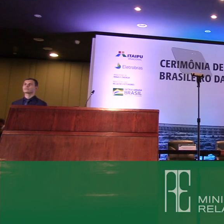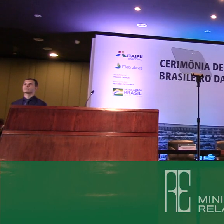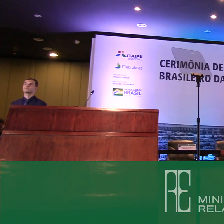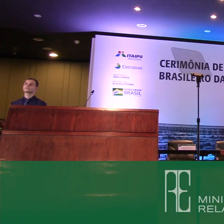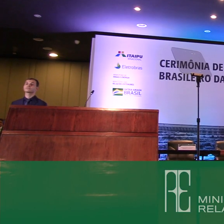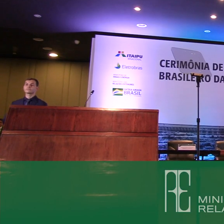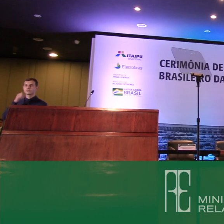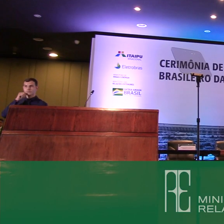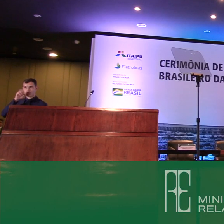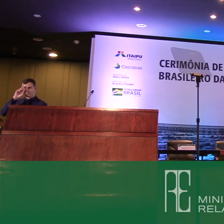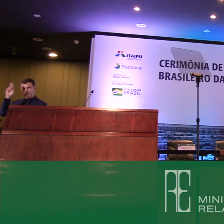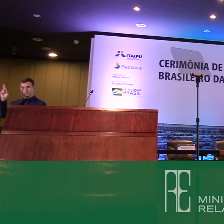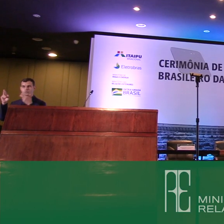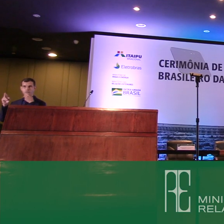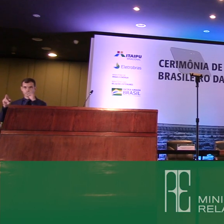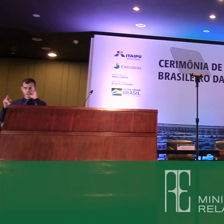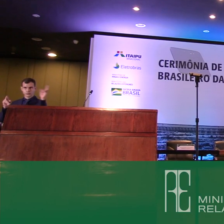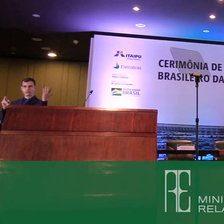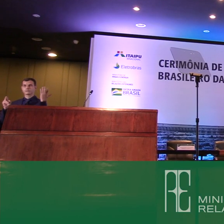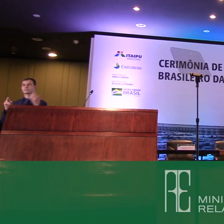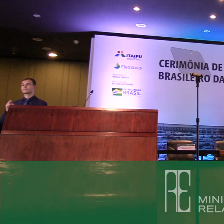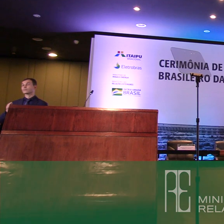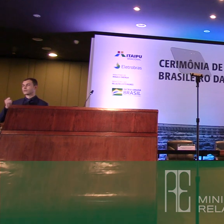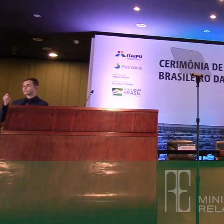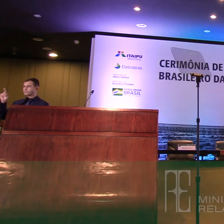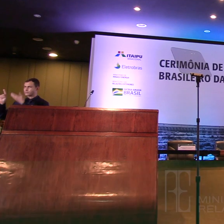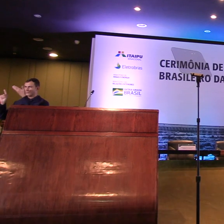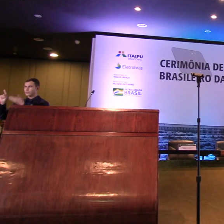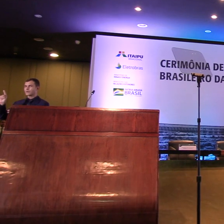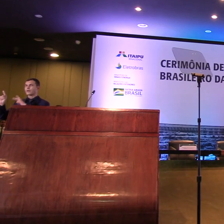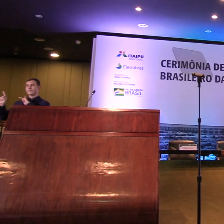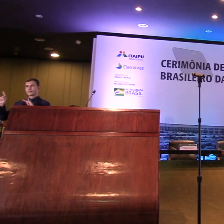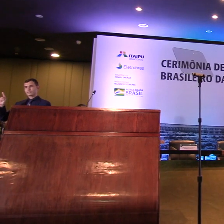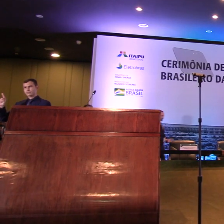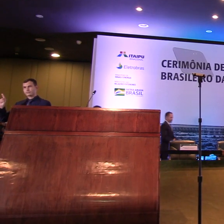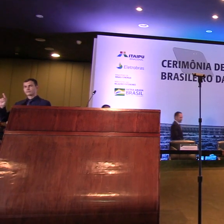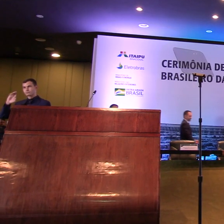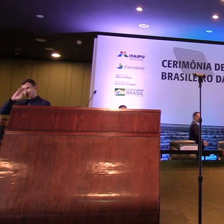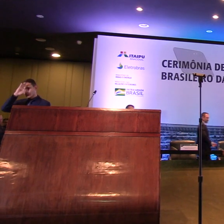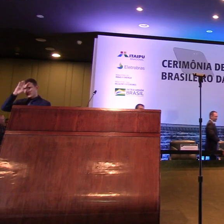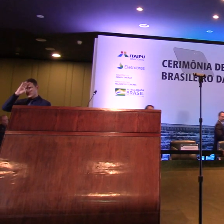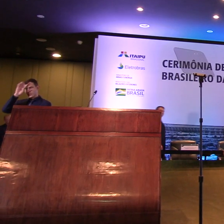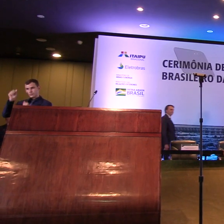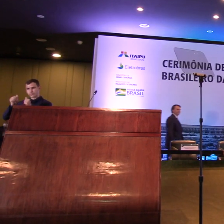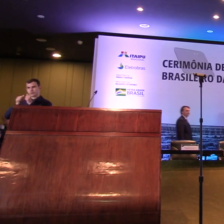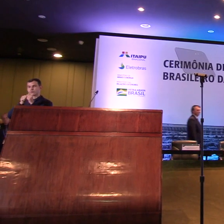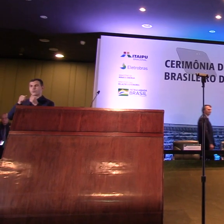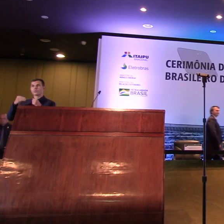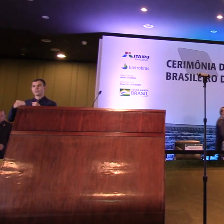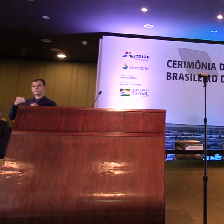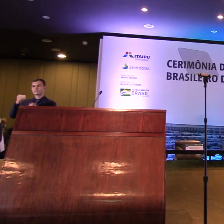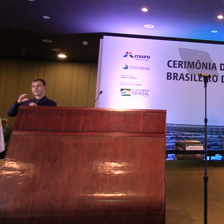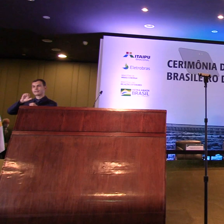Senhoras e senhores, o presidente da República, Jair Bolsonaro, acompanhado do ministro da Casa Civil,